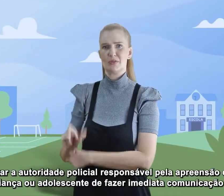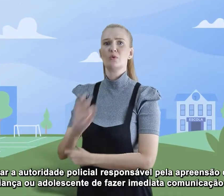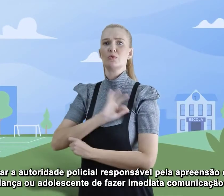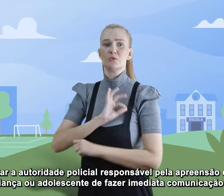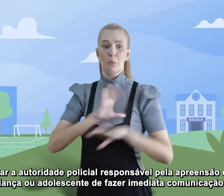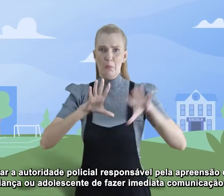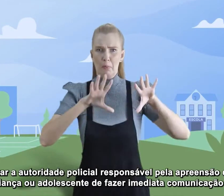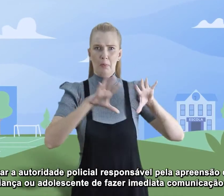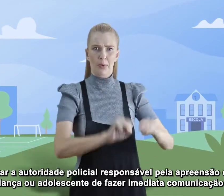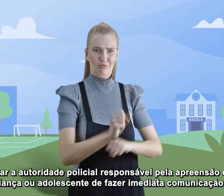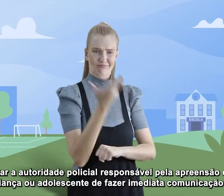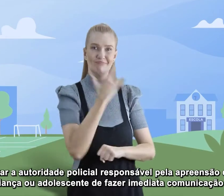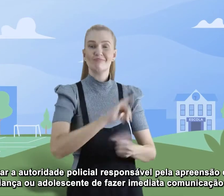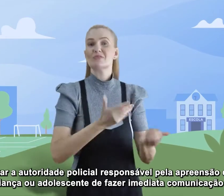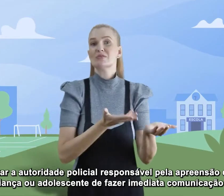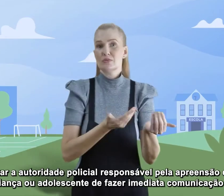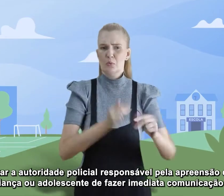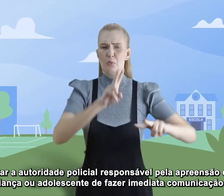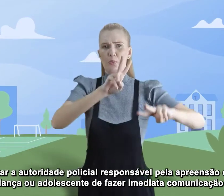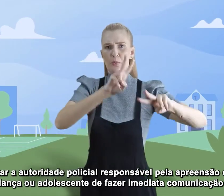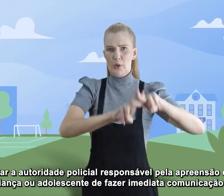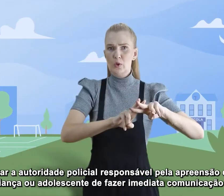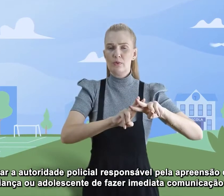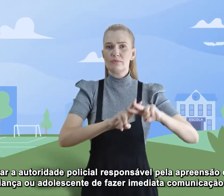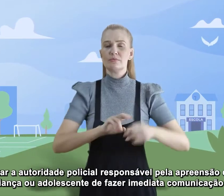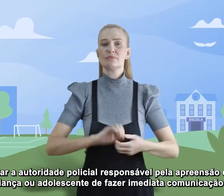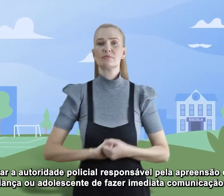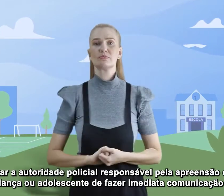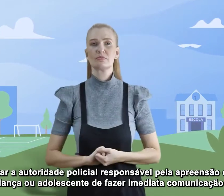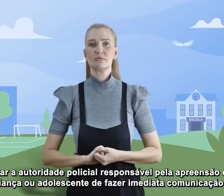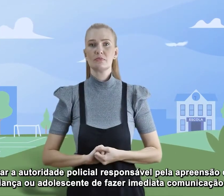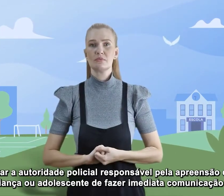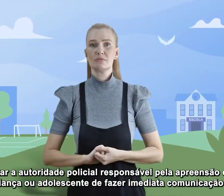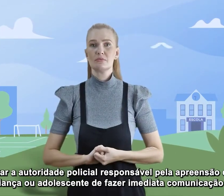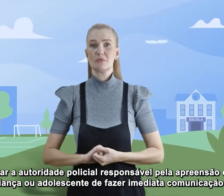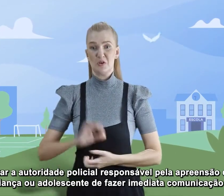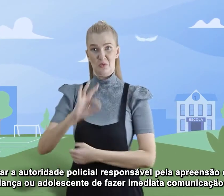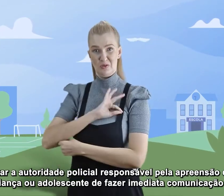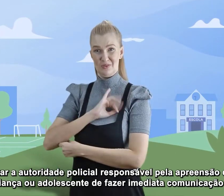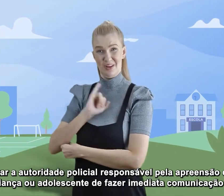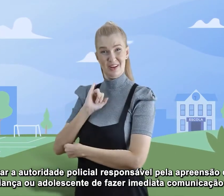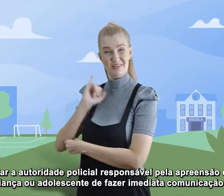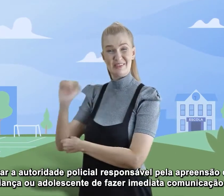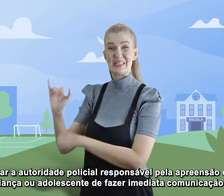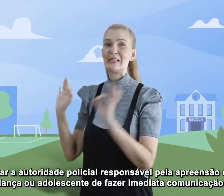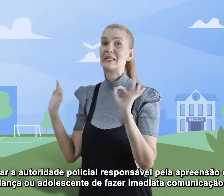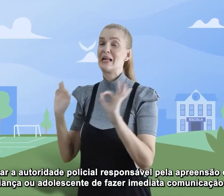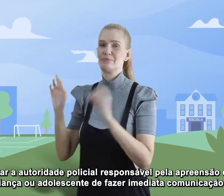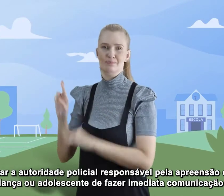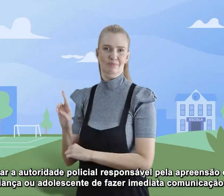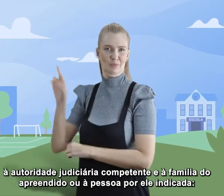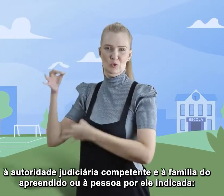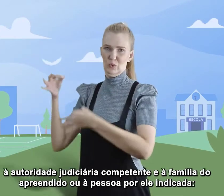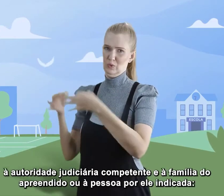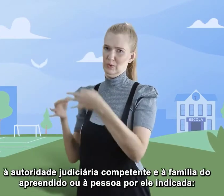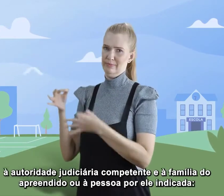Deixar a autoridade policial responsável pela apreensão de criança ou adolescente de fazer imediata comunicação à autoridade